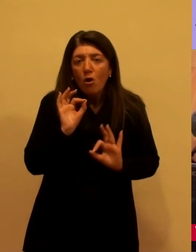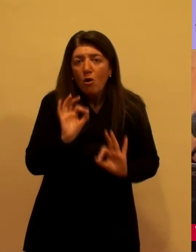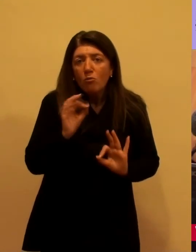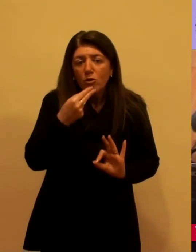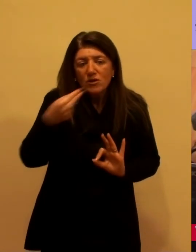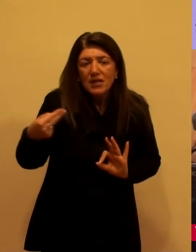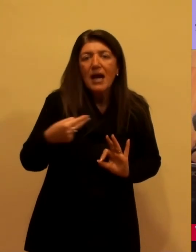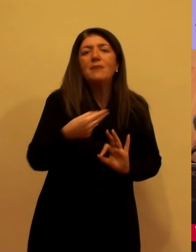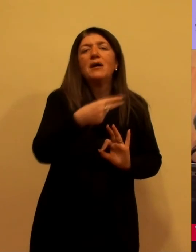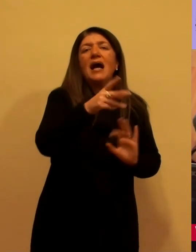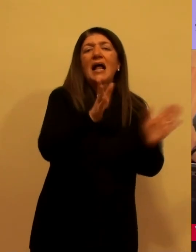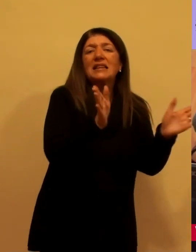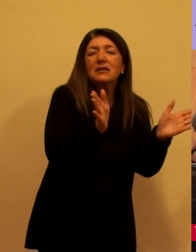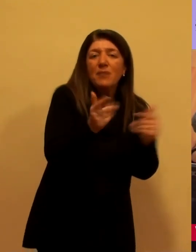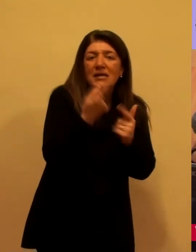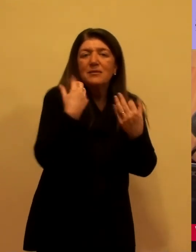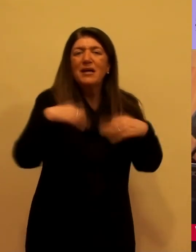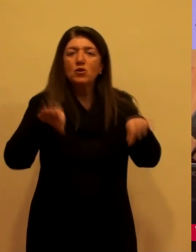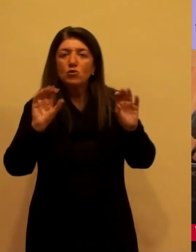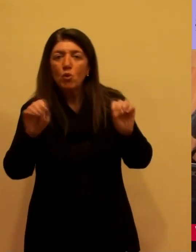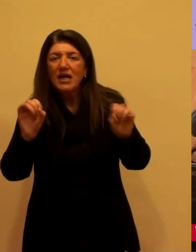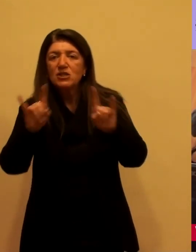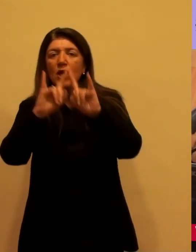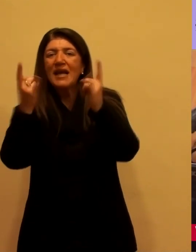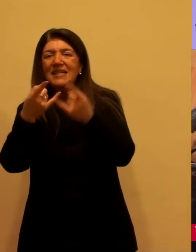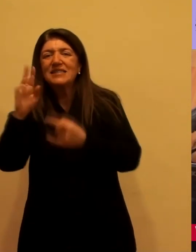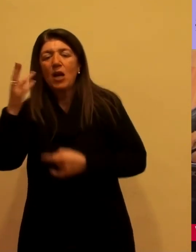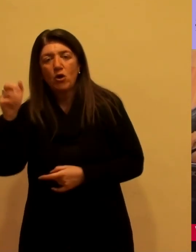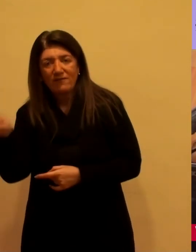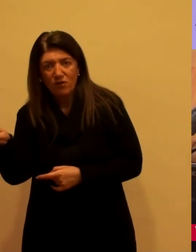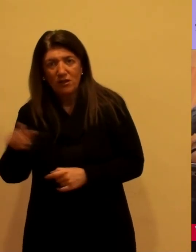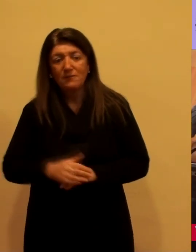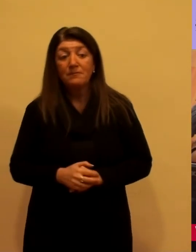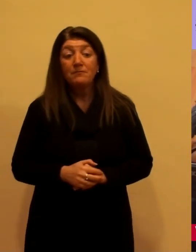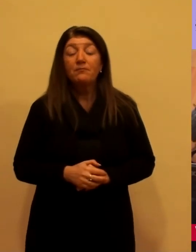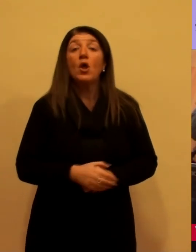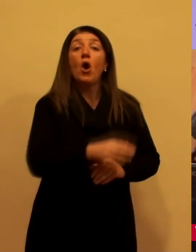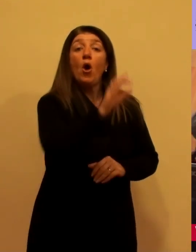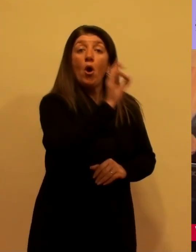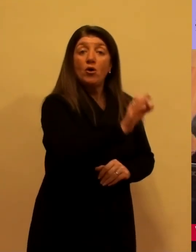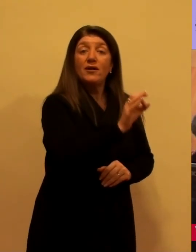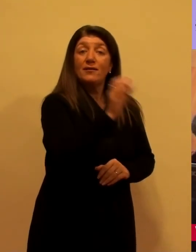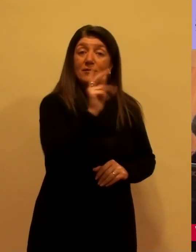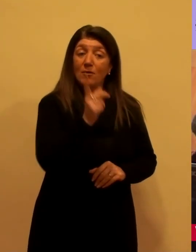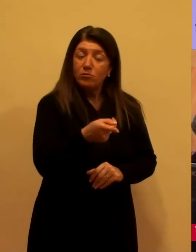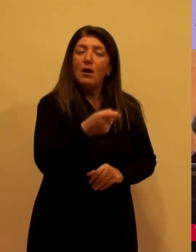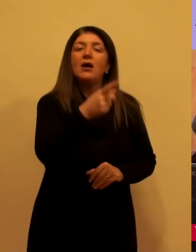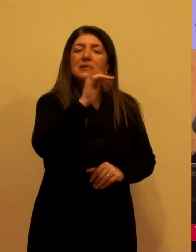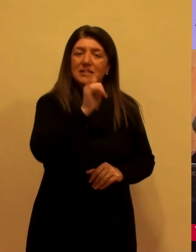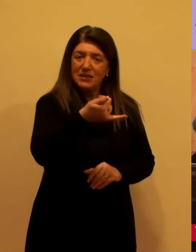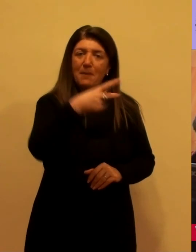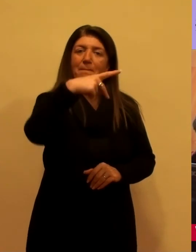Educazione Castello di Rivoli. Perfetto. Orietta Drombin per concludere. Pub. Allora, il PAV è